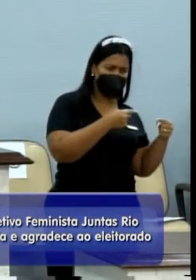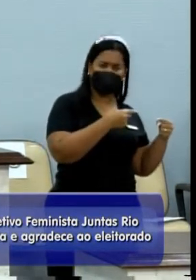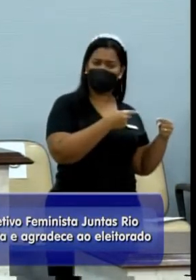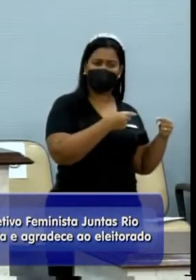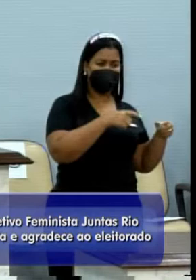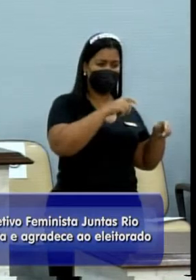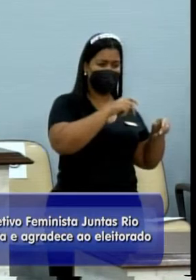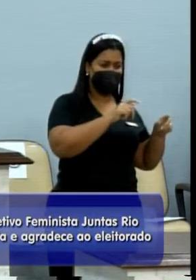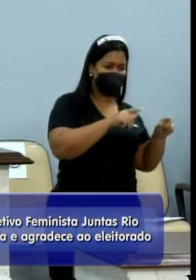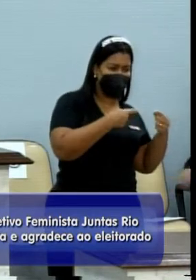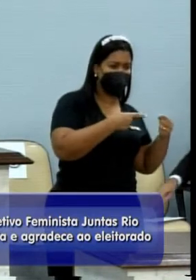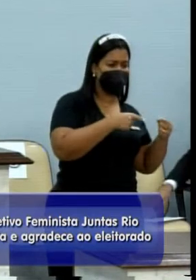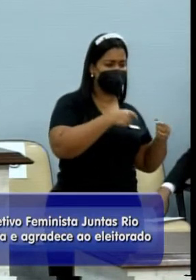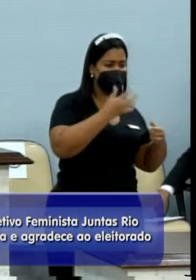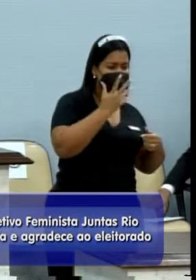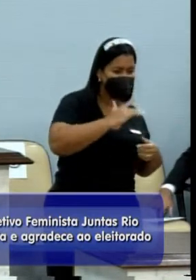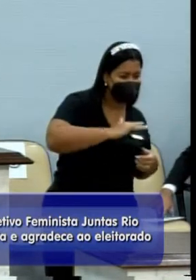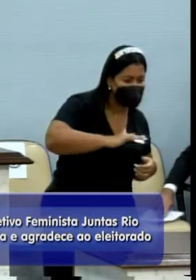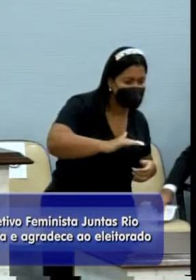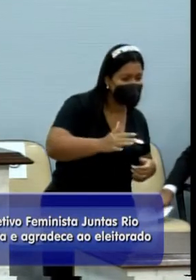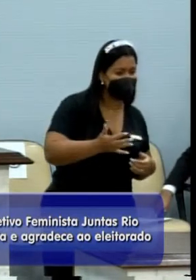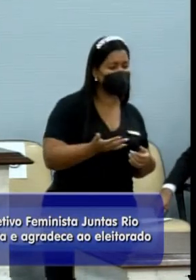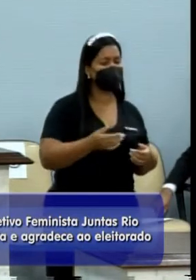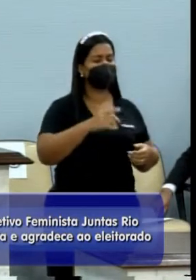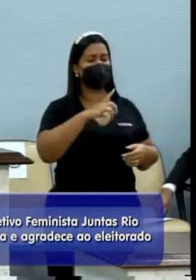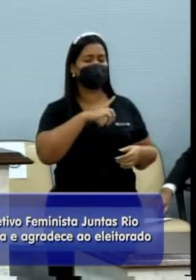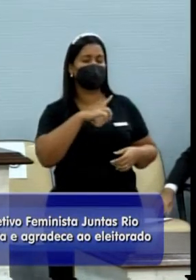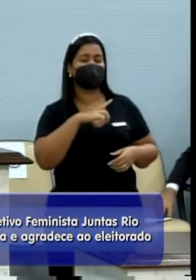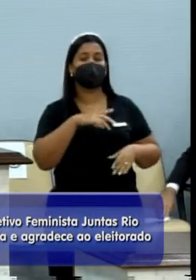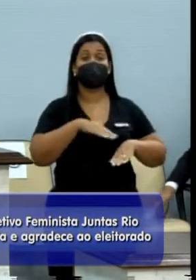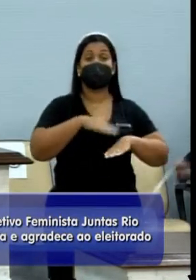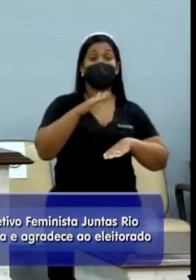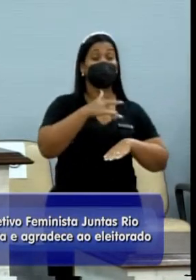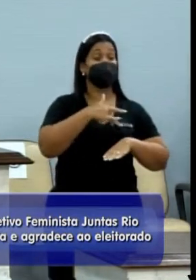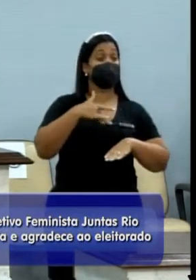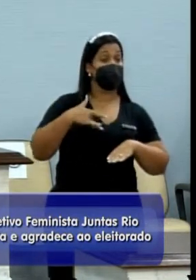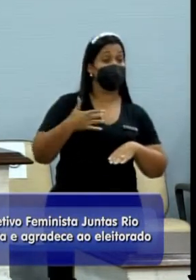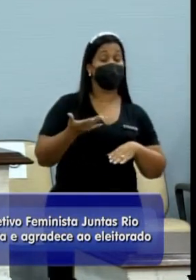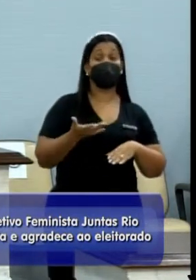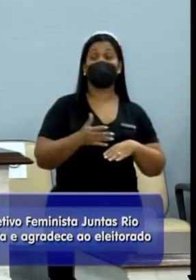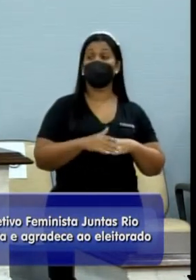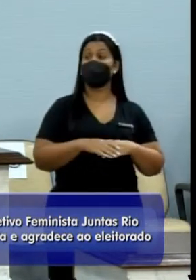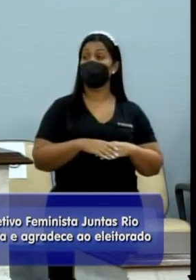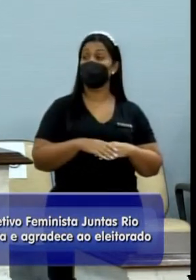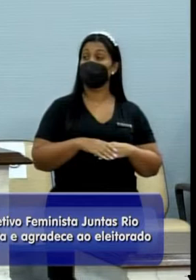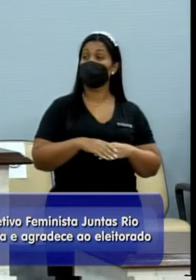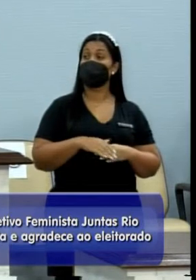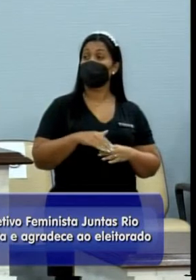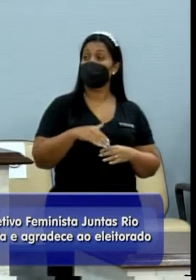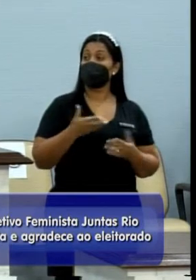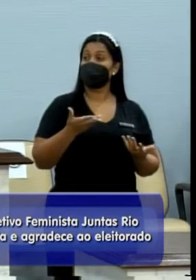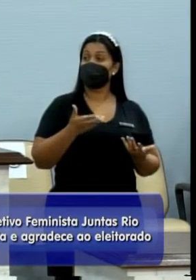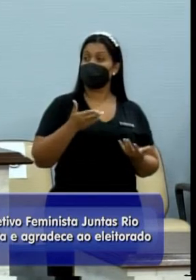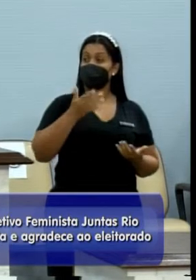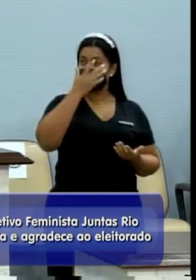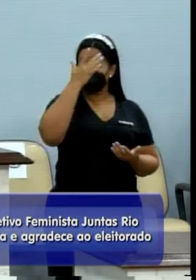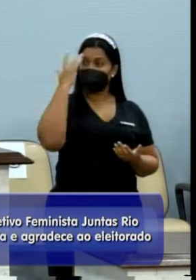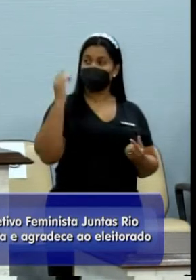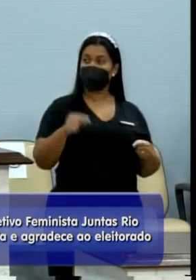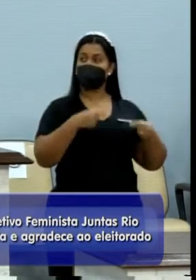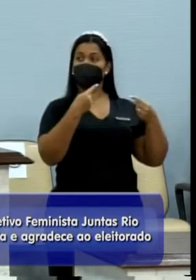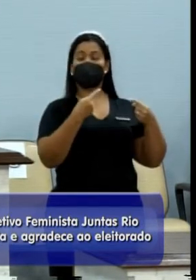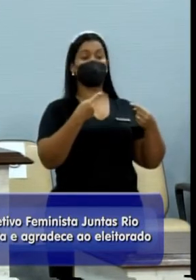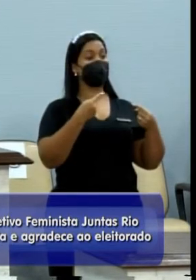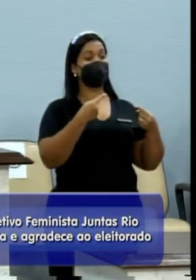defenda as crianças, que se tenha mais saúde. Ninguém vai ser contra isso, nenhum munícipe vai ser contra